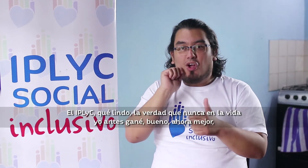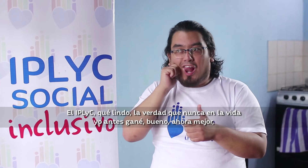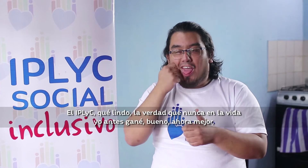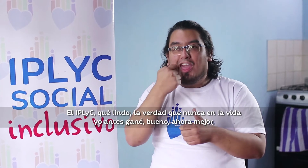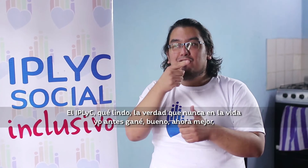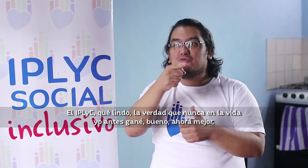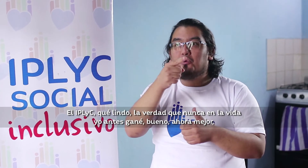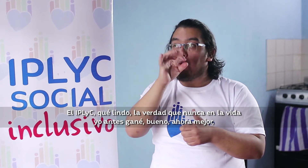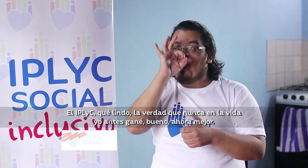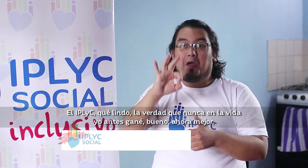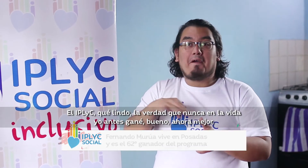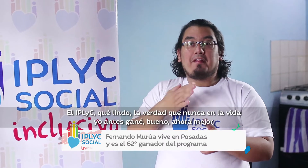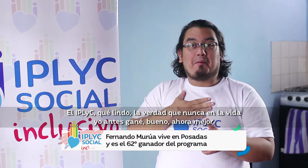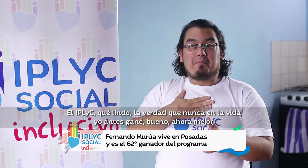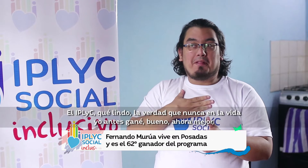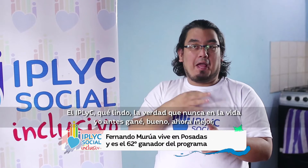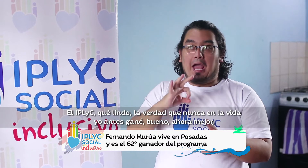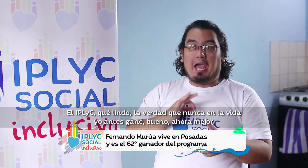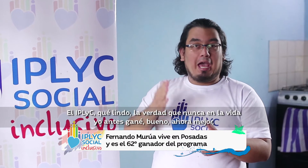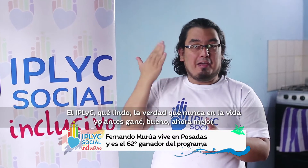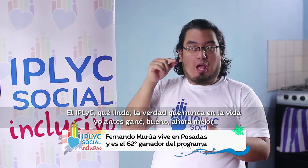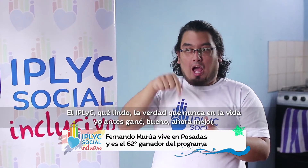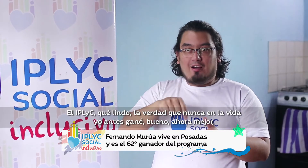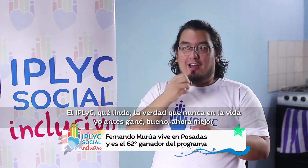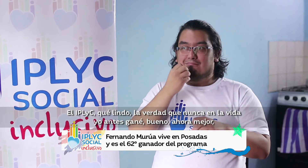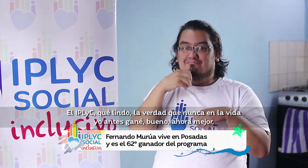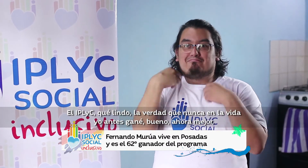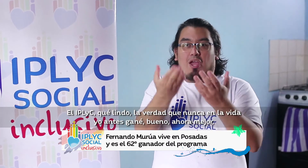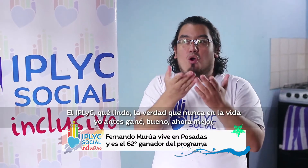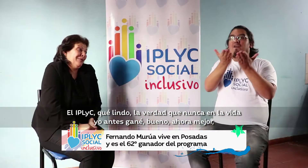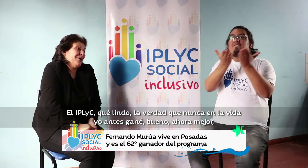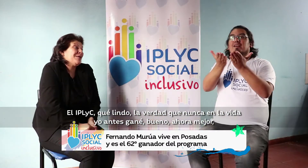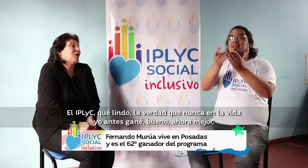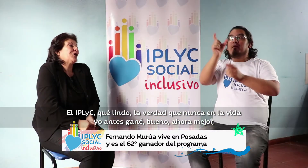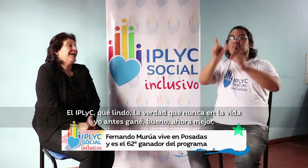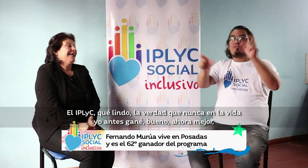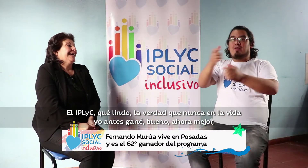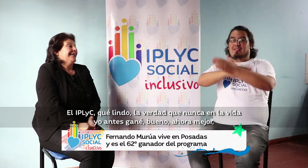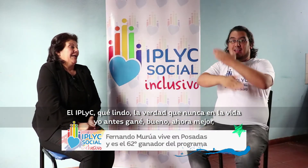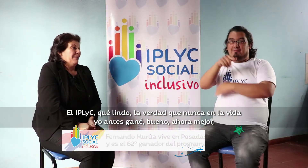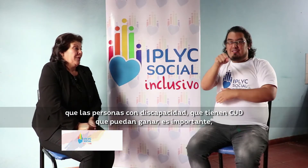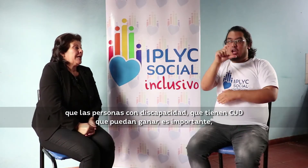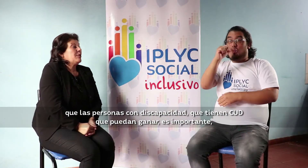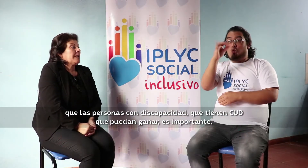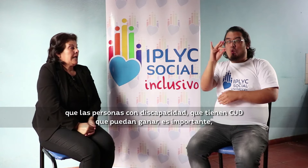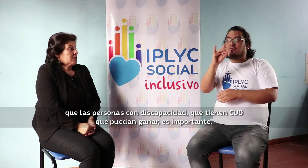El IPLIC, qué lindo, la verdad que nunca en la vida yo antes gané, bueno, ahora mejor. Por ejemplo, porque las personas